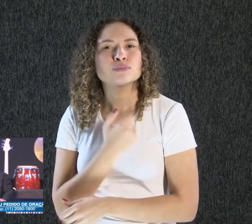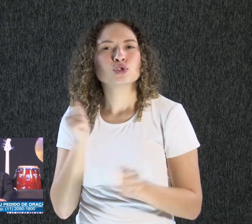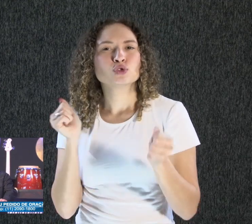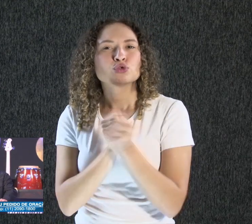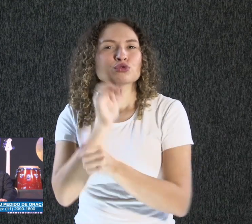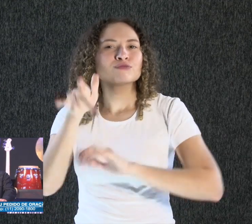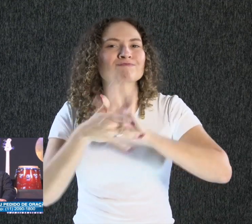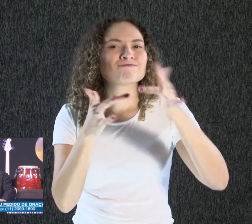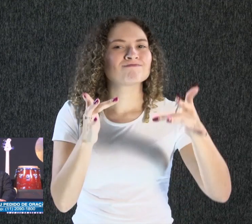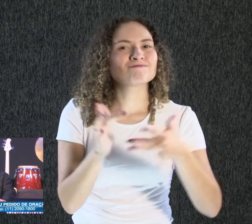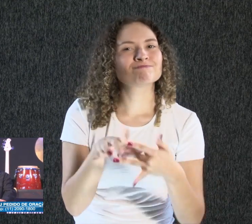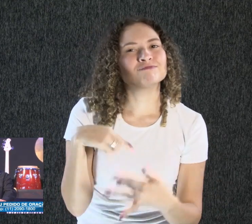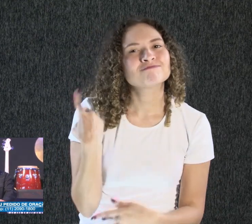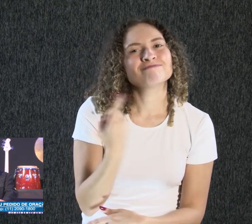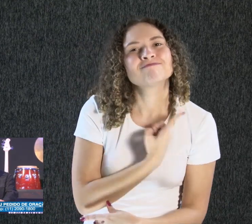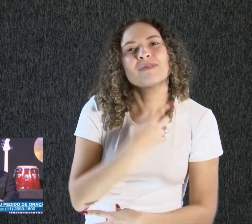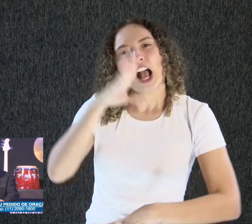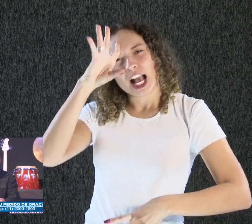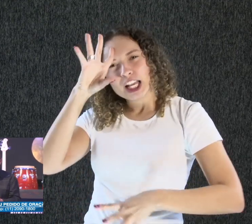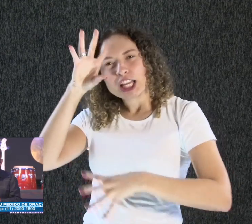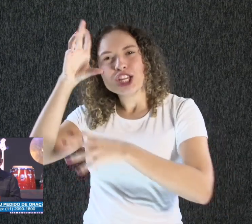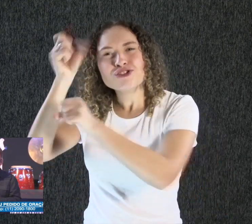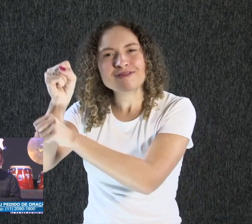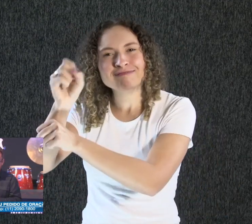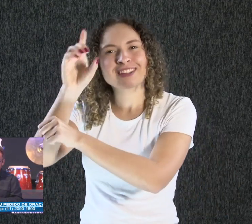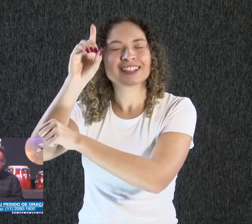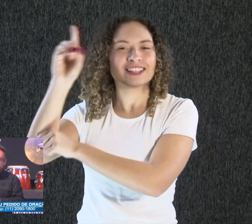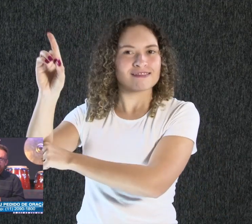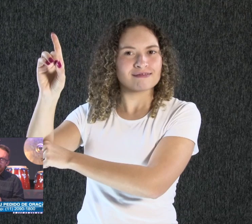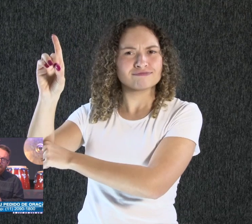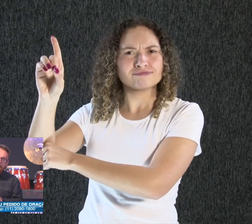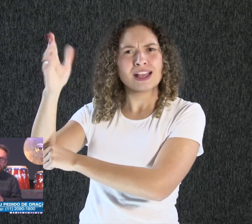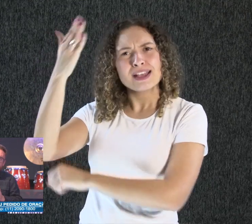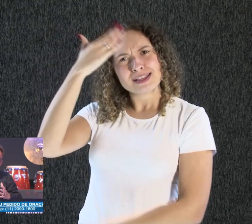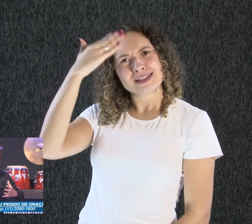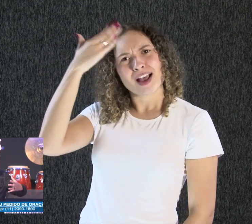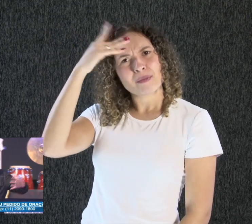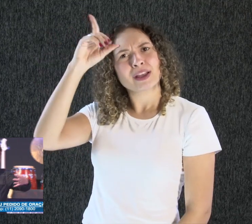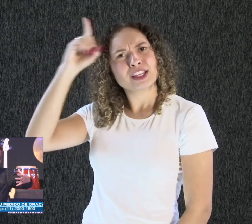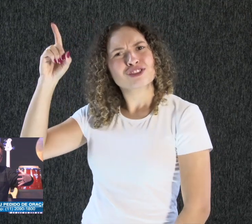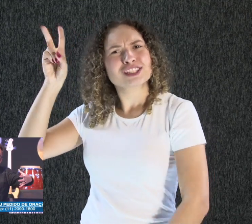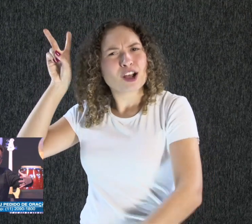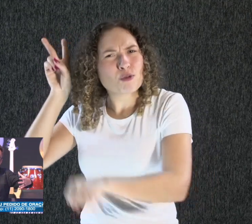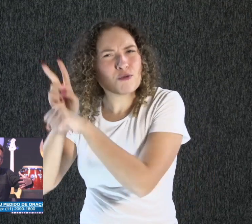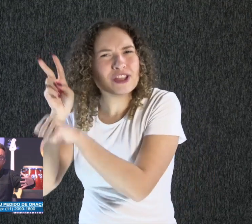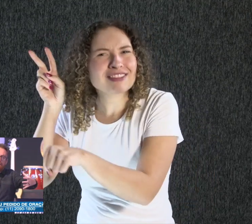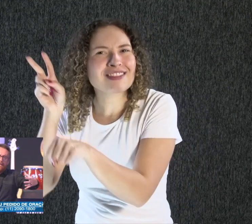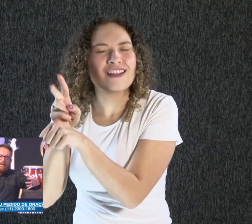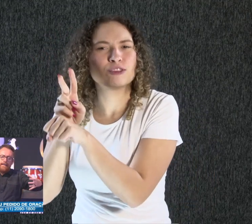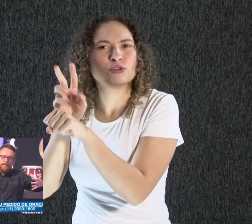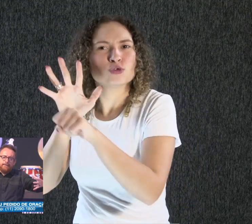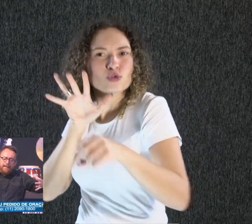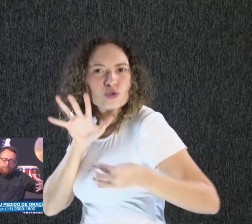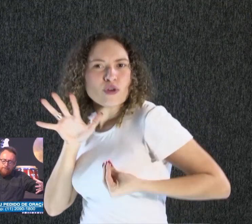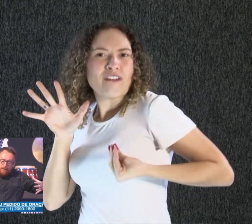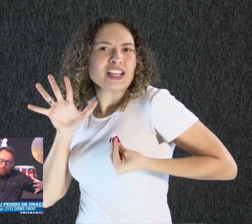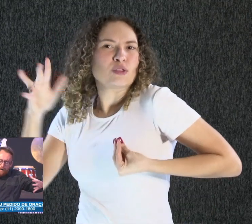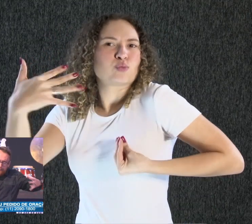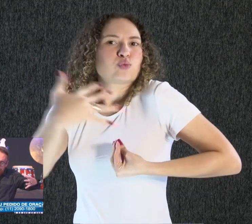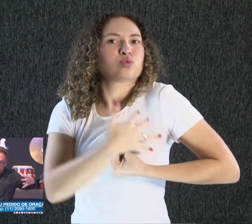nesta manhã. A minha oração é que você confie nesse Pai e saiba que Ele está cercando você, que Ele